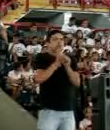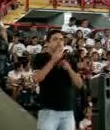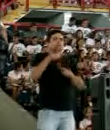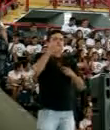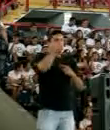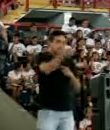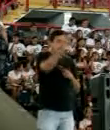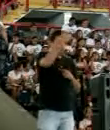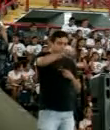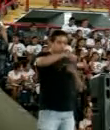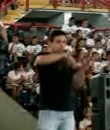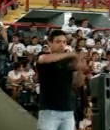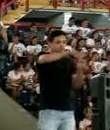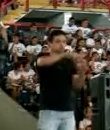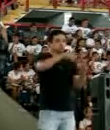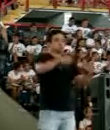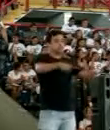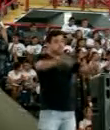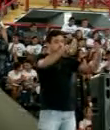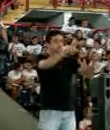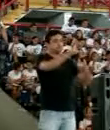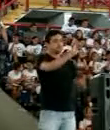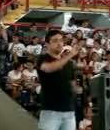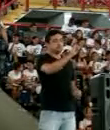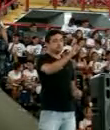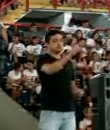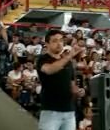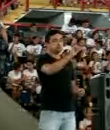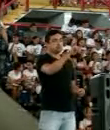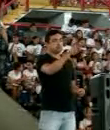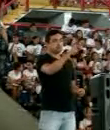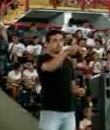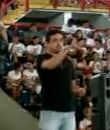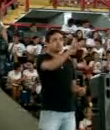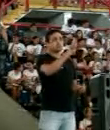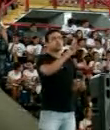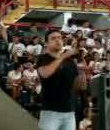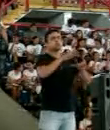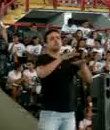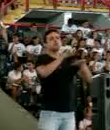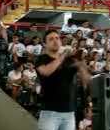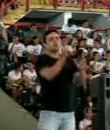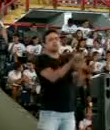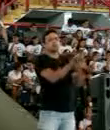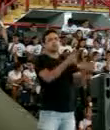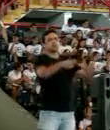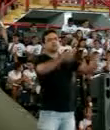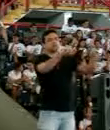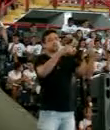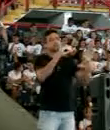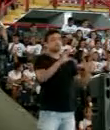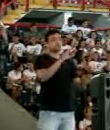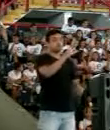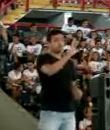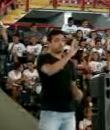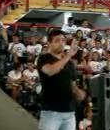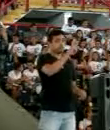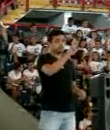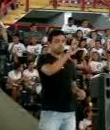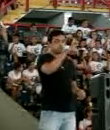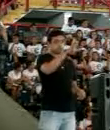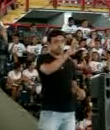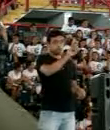novo movimento, Guerra da Cisplatina. O que foi esse movimento, hein, Erciliano? Pessoal, a Cisplatina